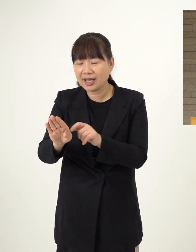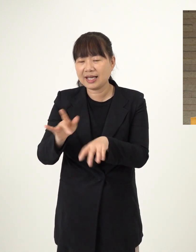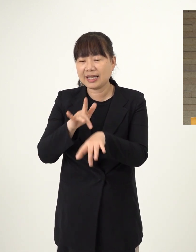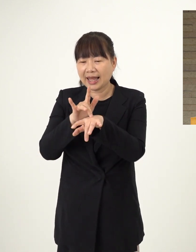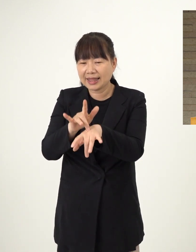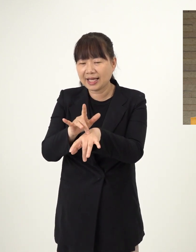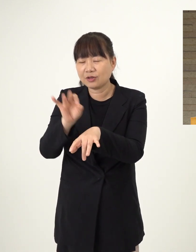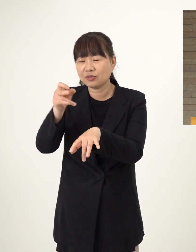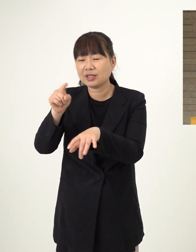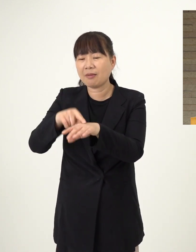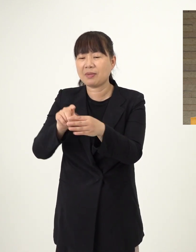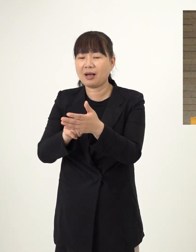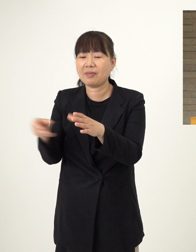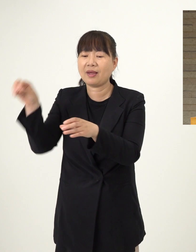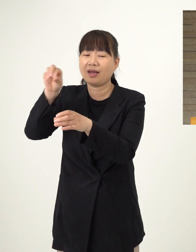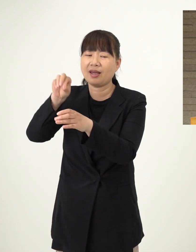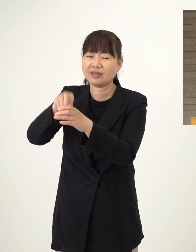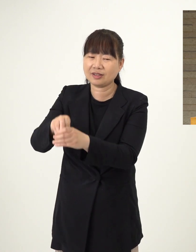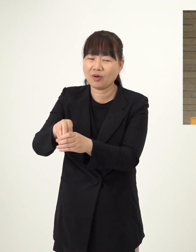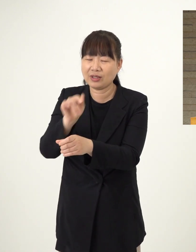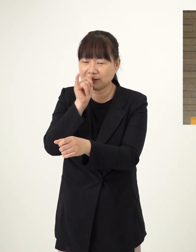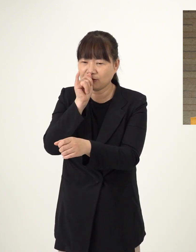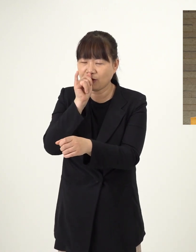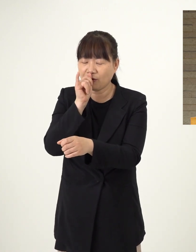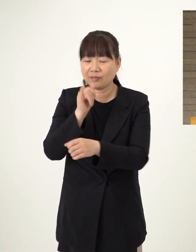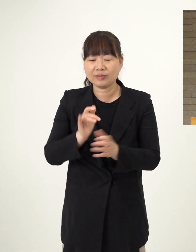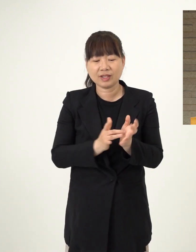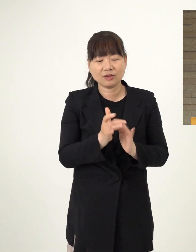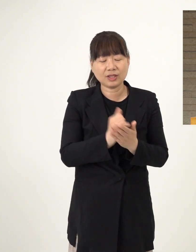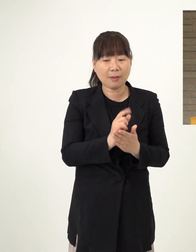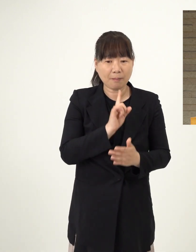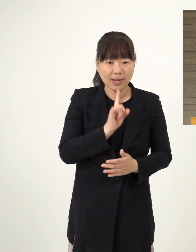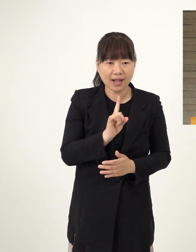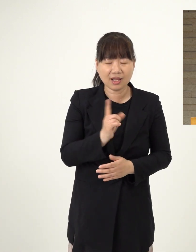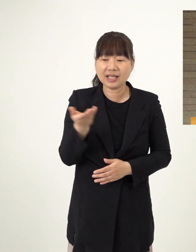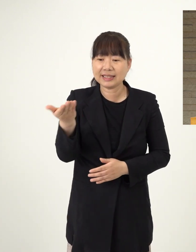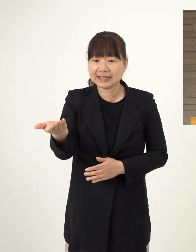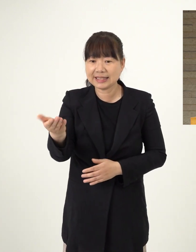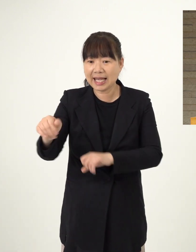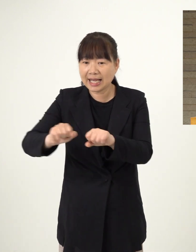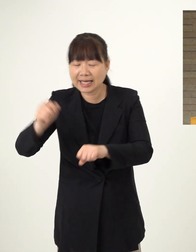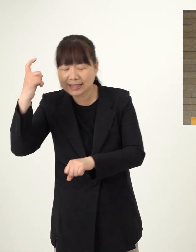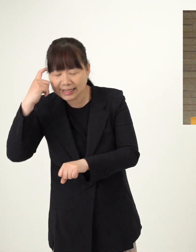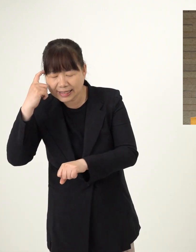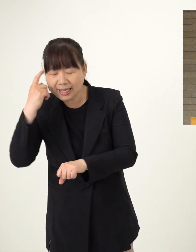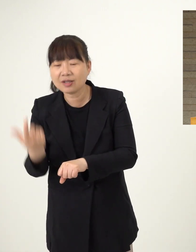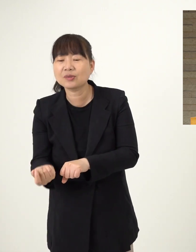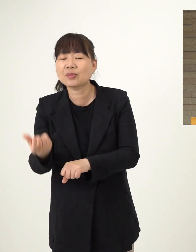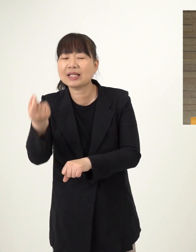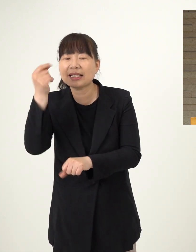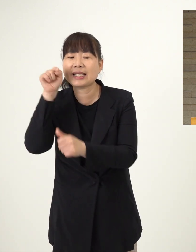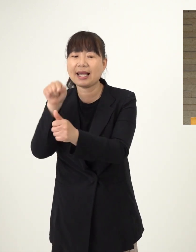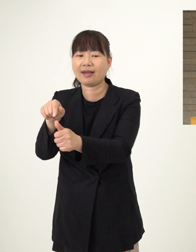들어간지라. 이에 예수께서 유다에게 이르시되 네가 하는 일을 속히하라 하시니.